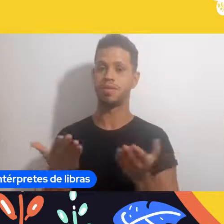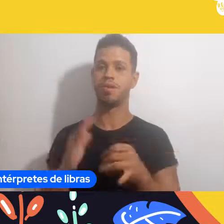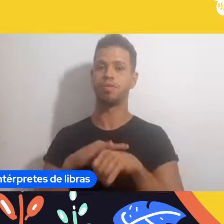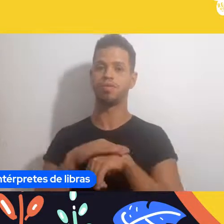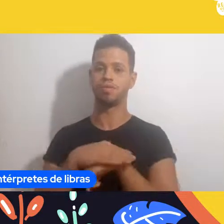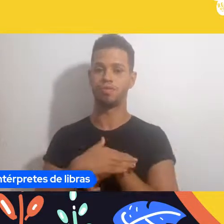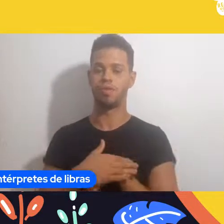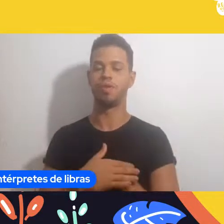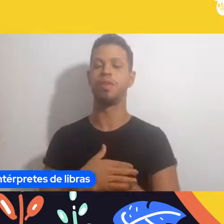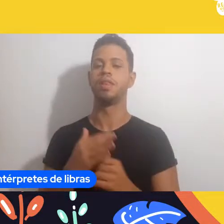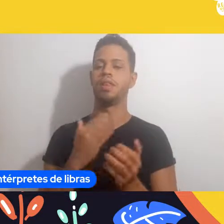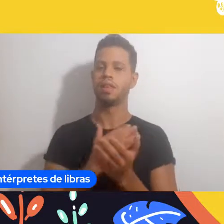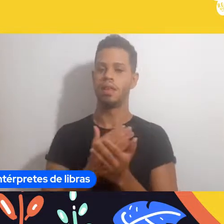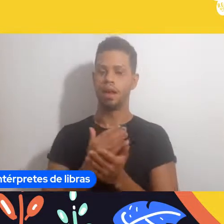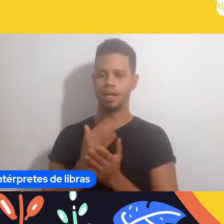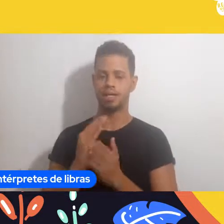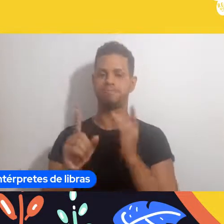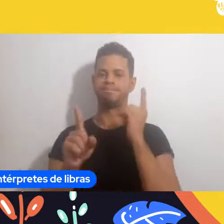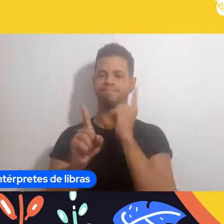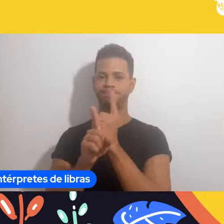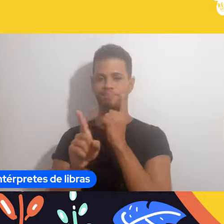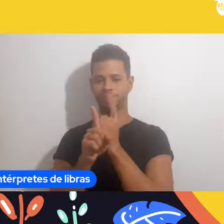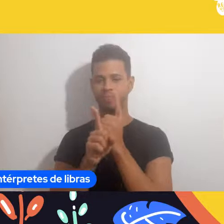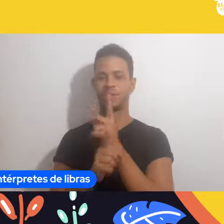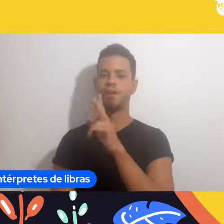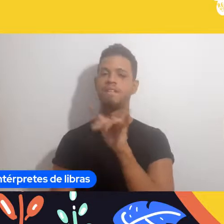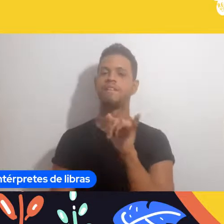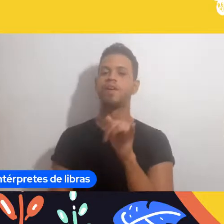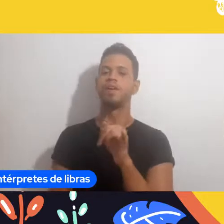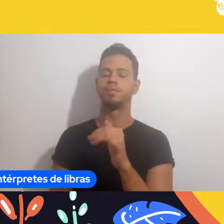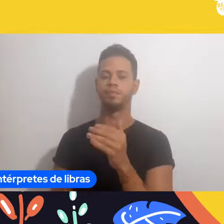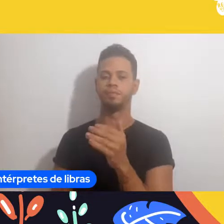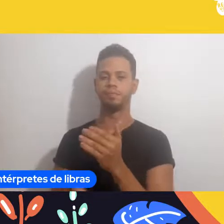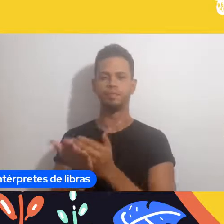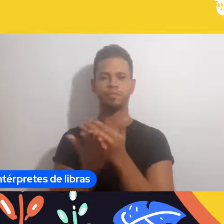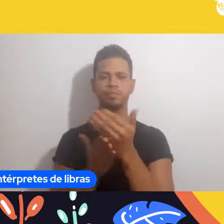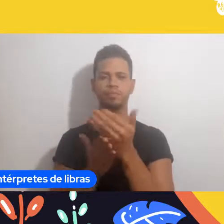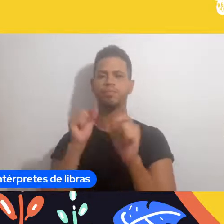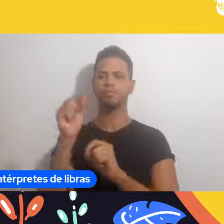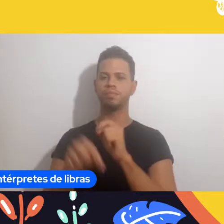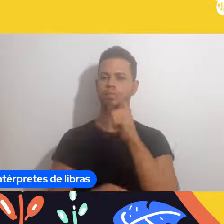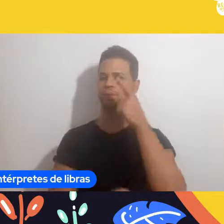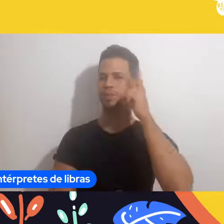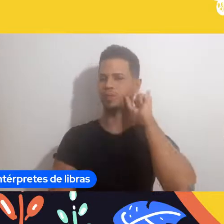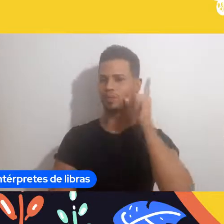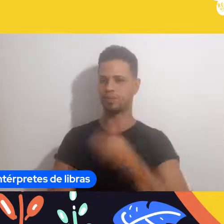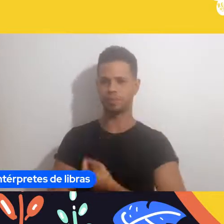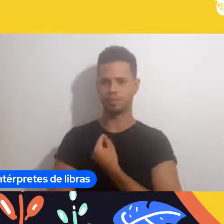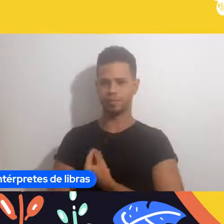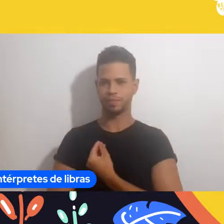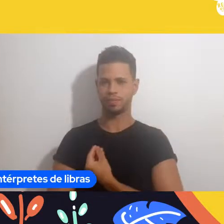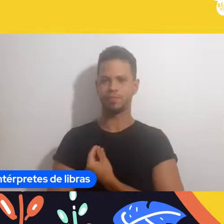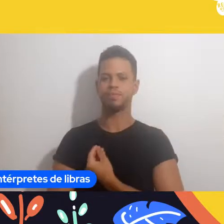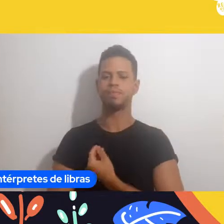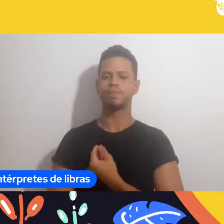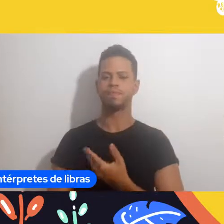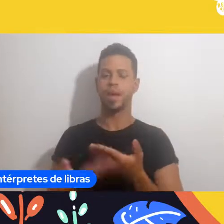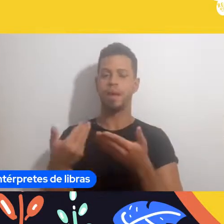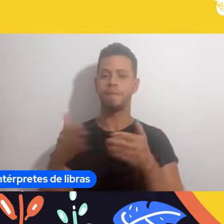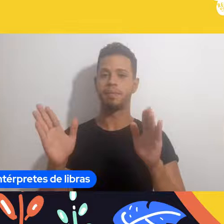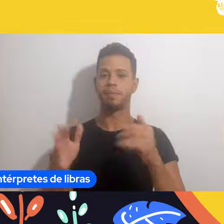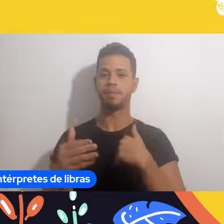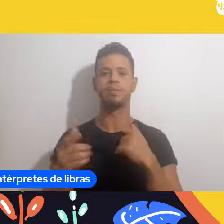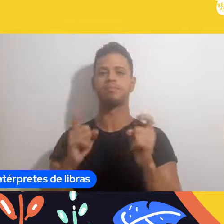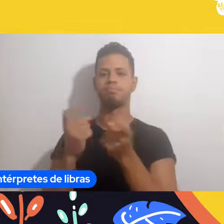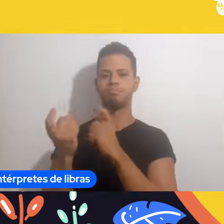dar início a esses encontros que começaram, né, desde ontem aqui, abrindo esse espaço para um diálogo, para uma